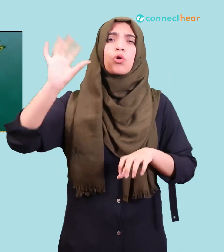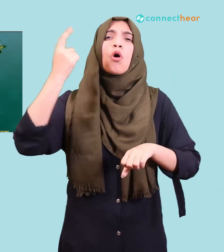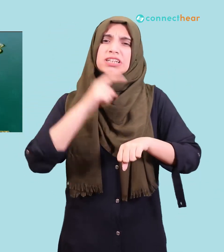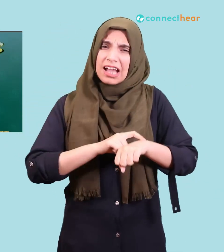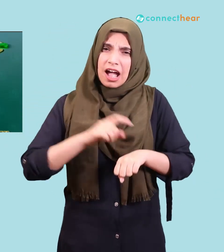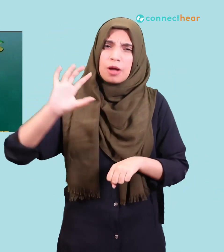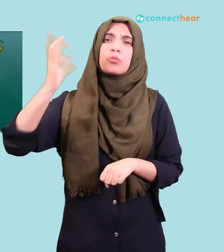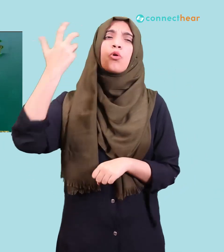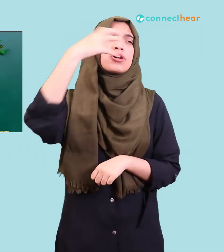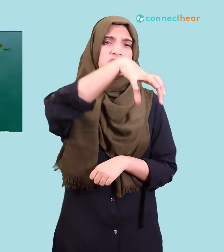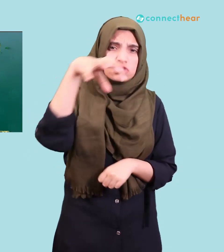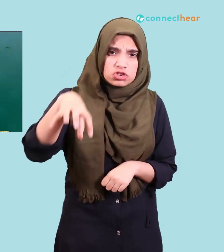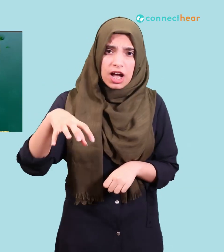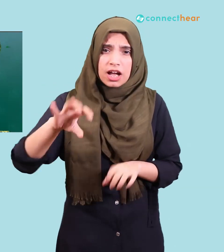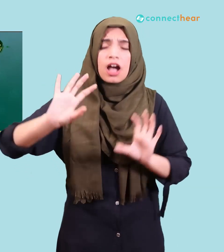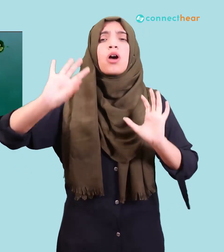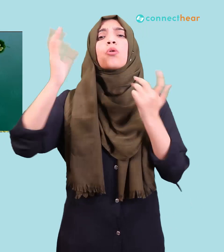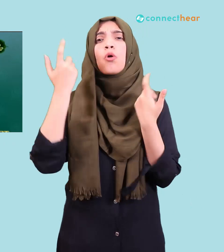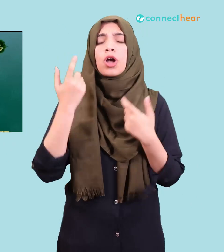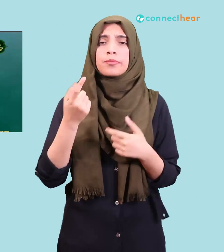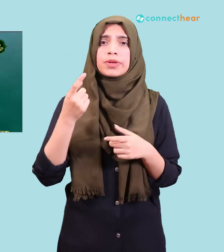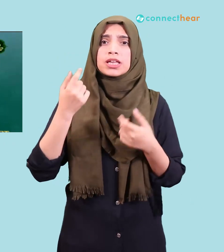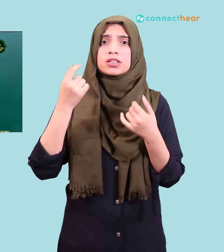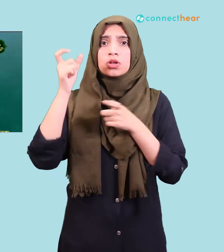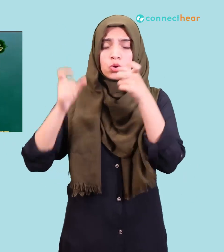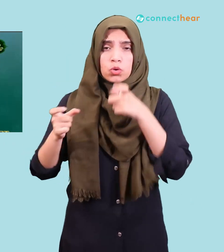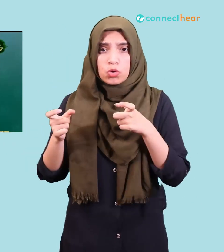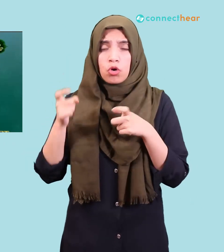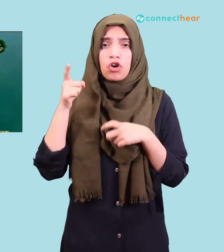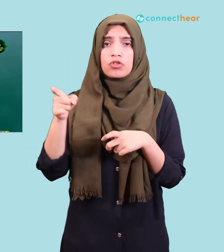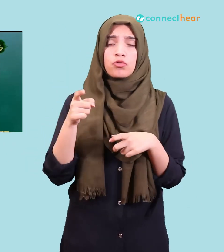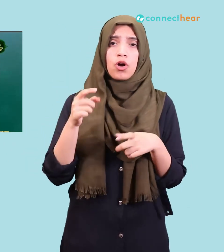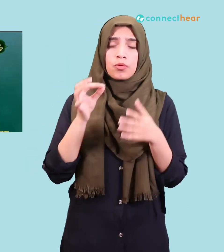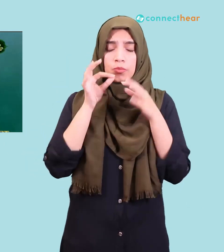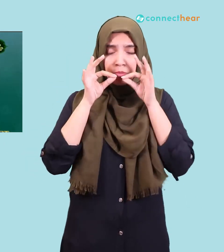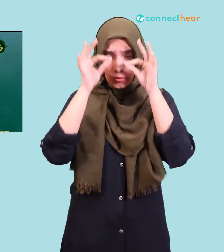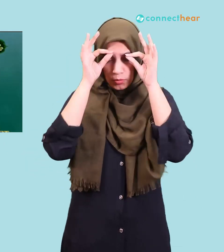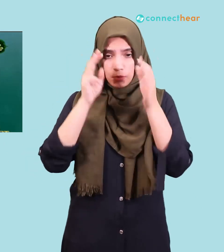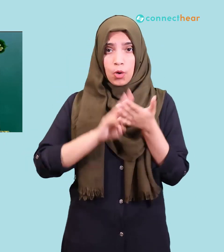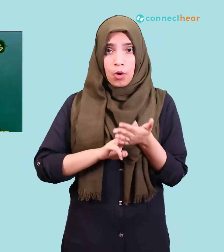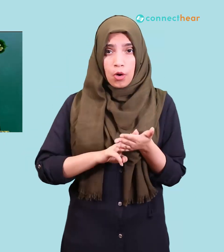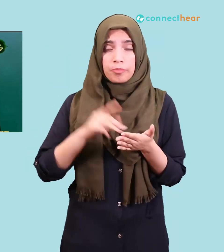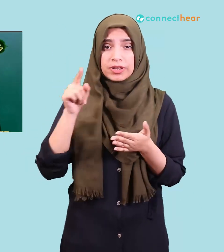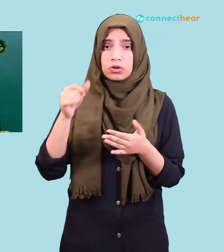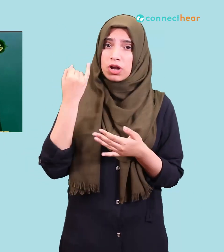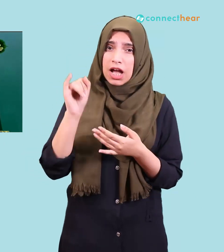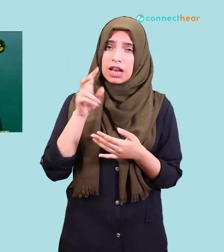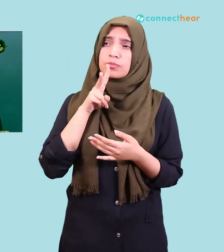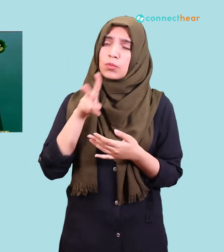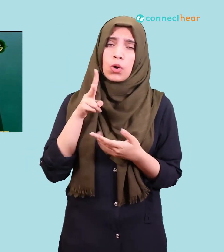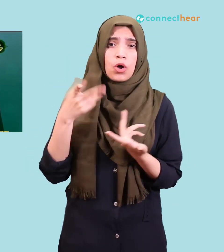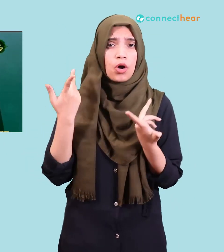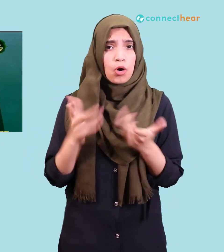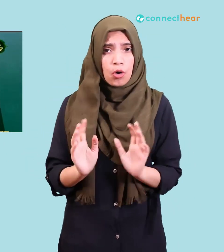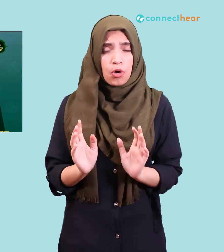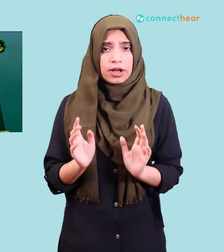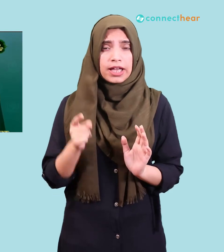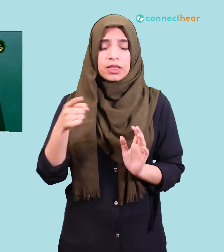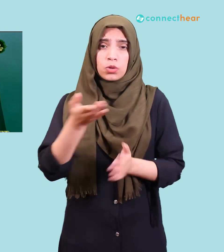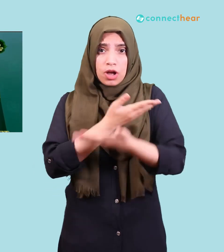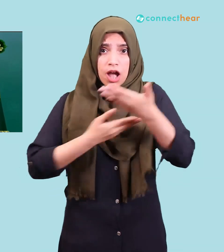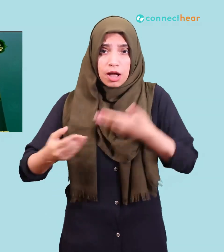होती है तो हमें तकलीफ़ मिलती है। लेकिन क्योंकि मैं दुनिया फिरा हुआ हूँ, सिर्फ हमें नहीं तकलीफ़